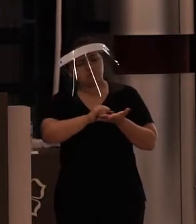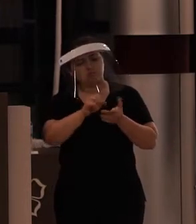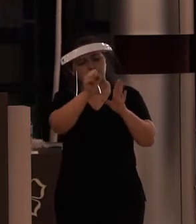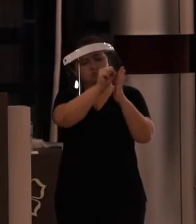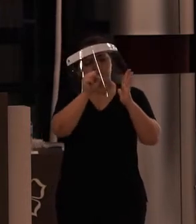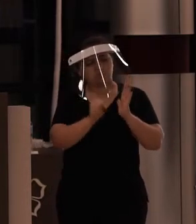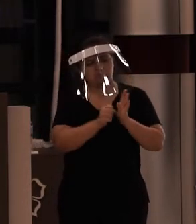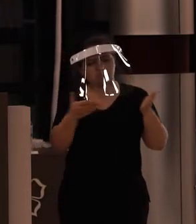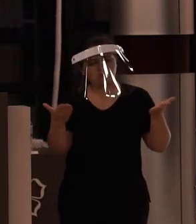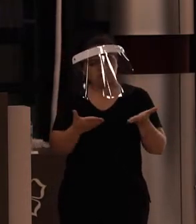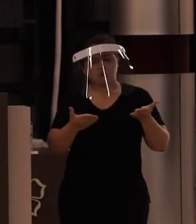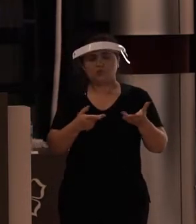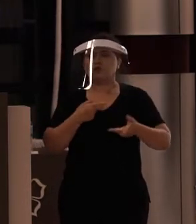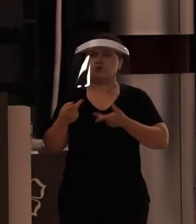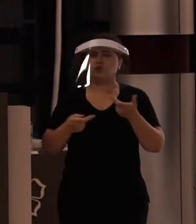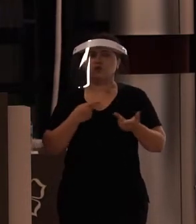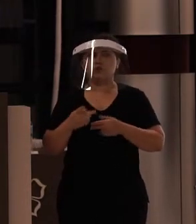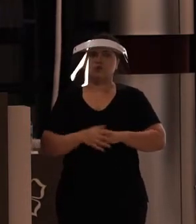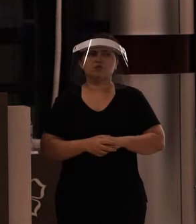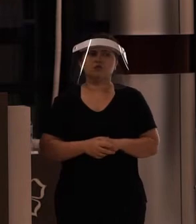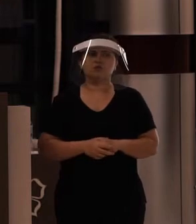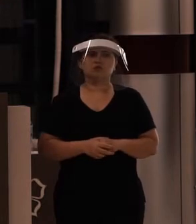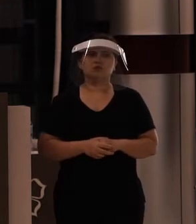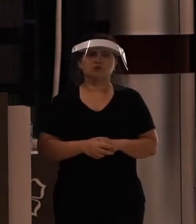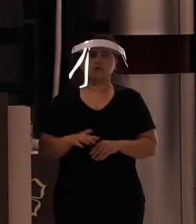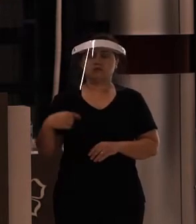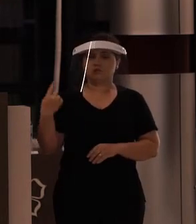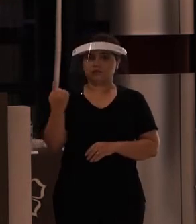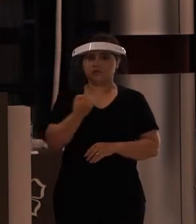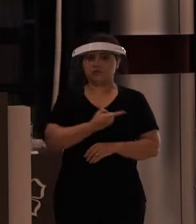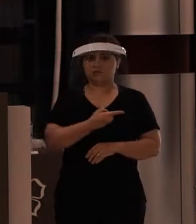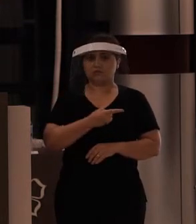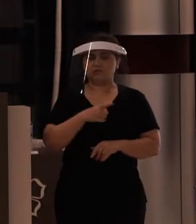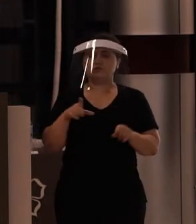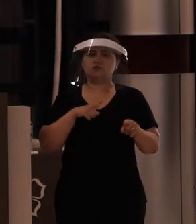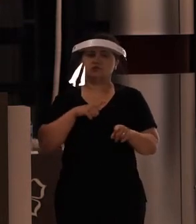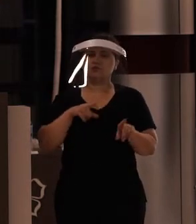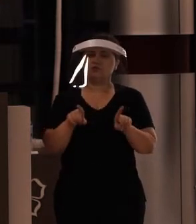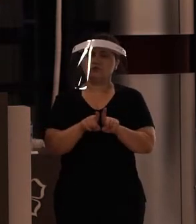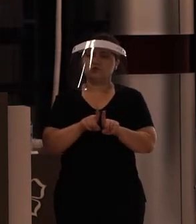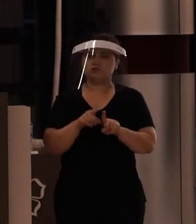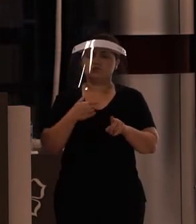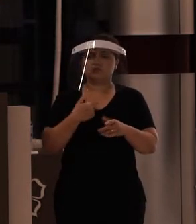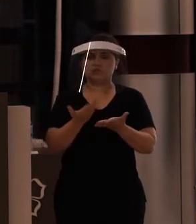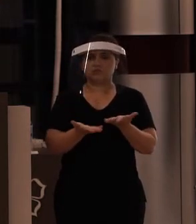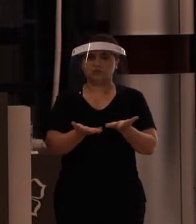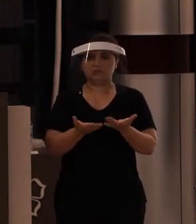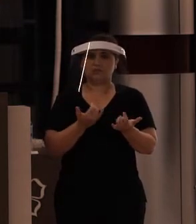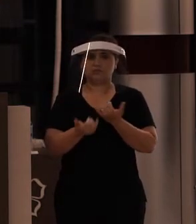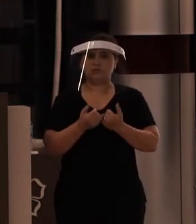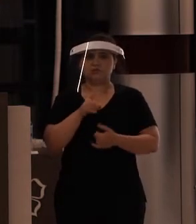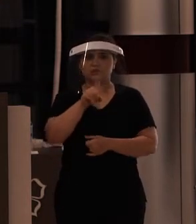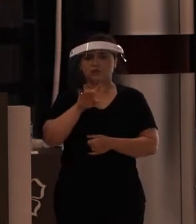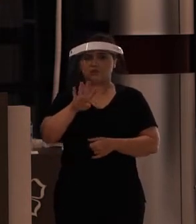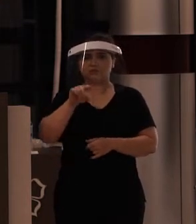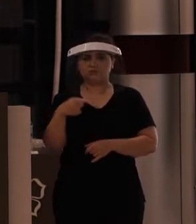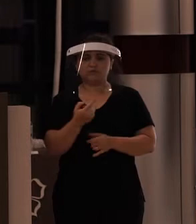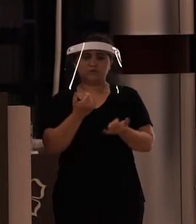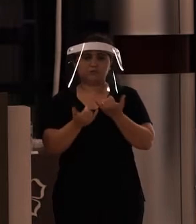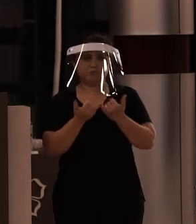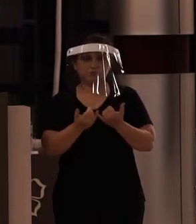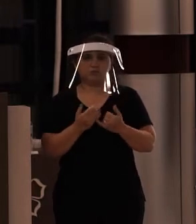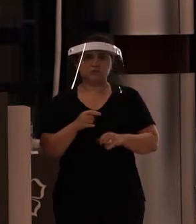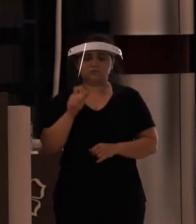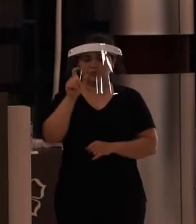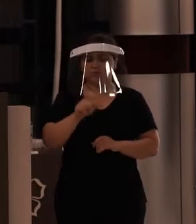século, nem vou falar do século passado, a gente então estava lá com a diária, vamos colocar 12 mil reais, e